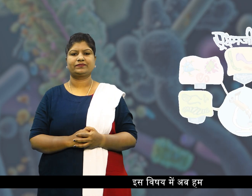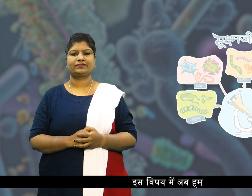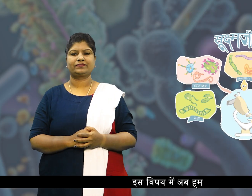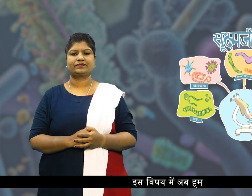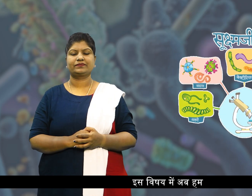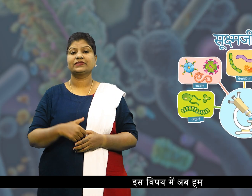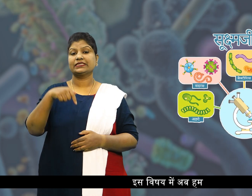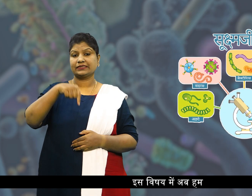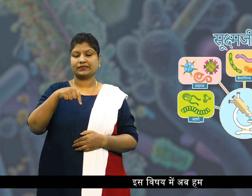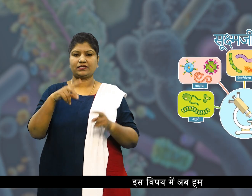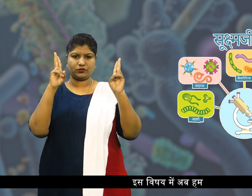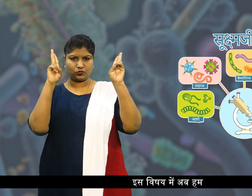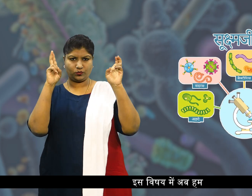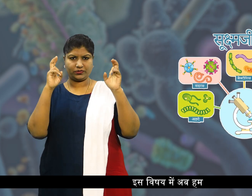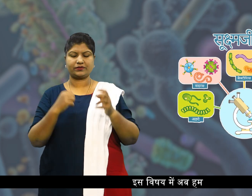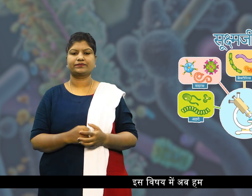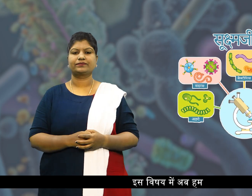इस विषय में अब हम